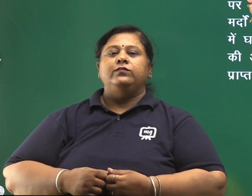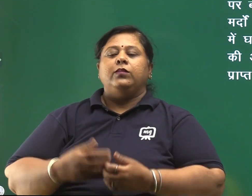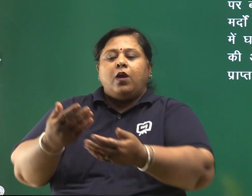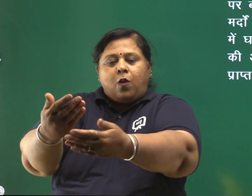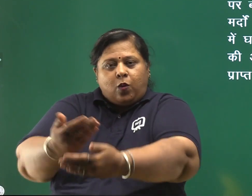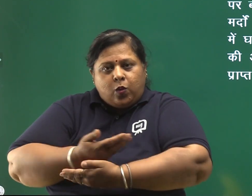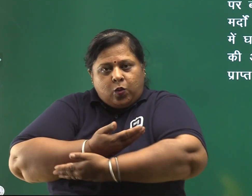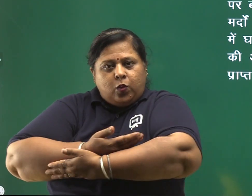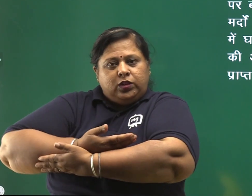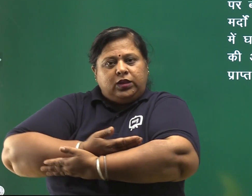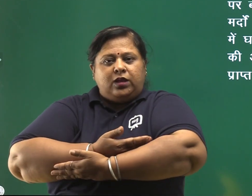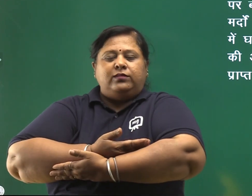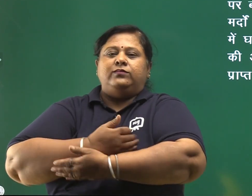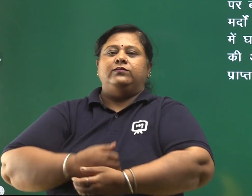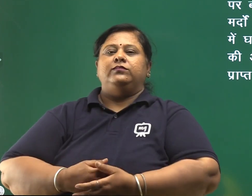गोद लिया,